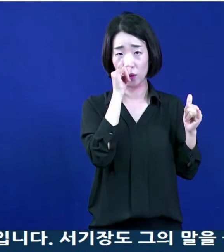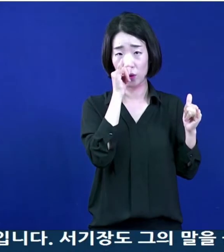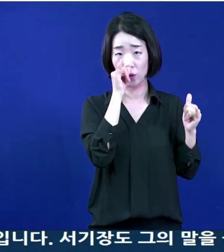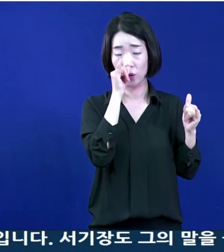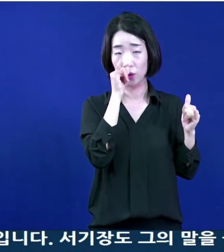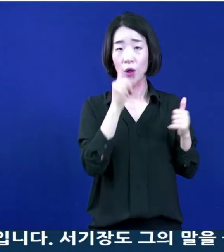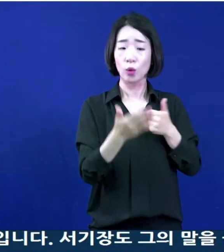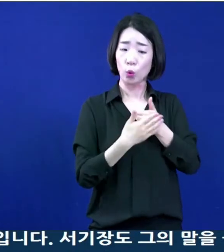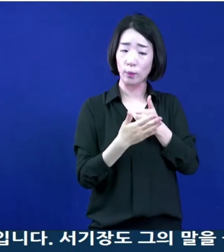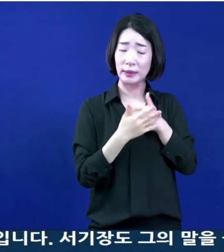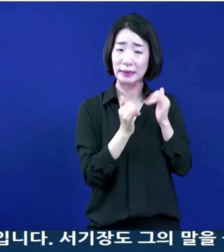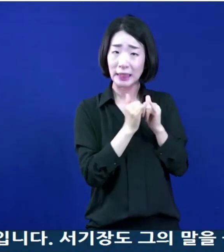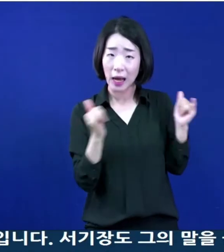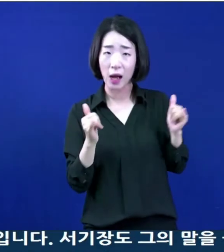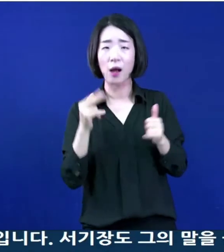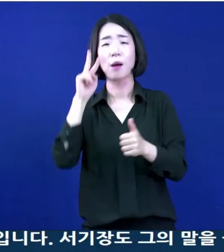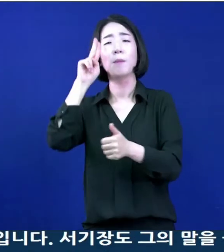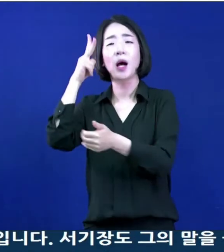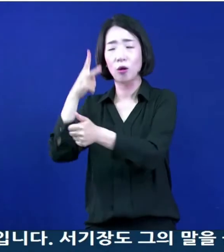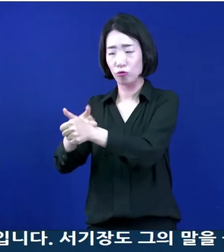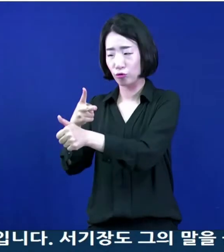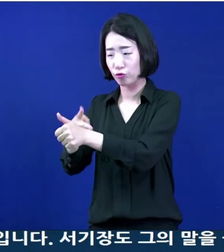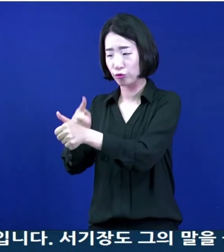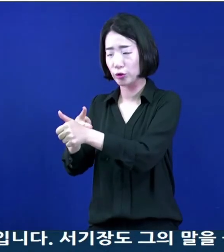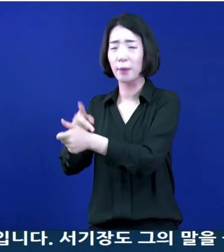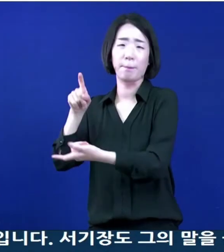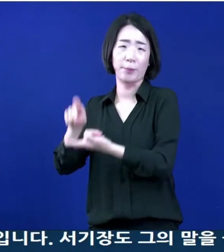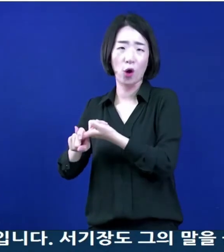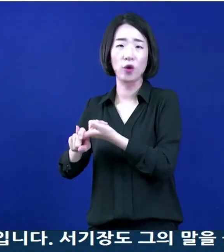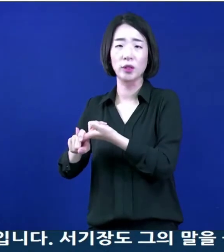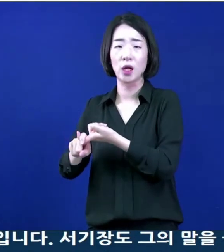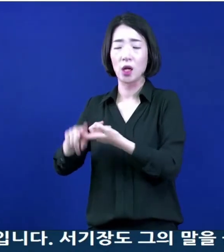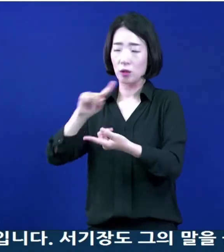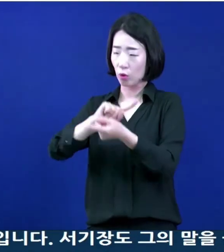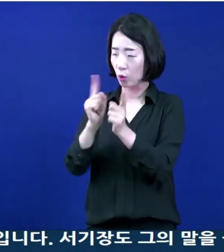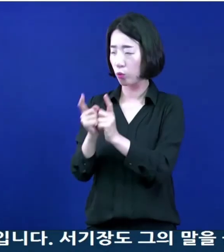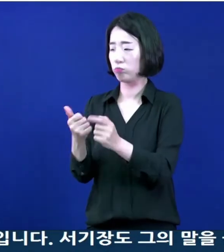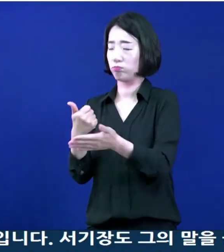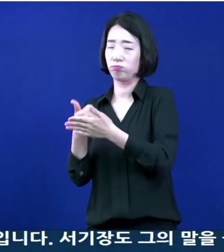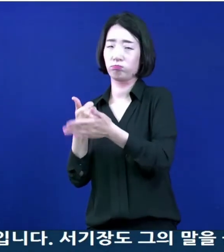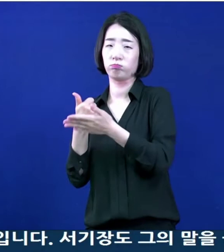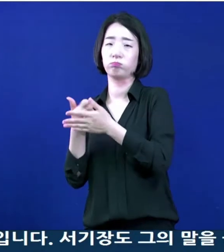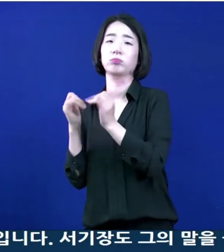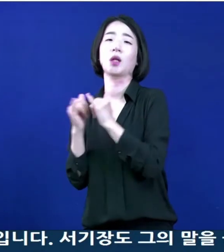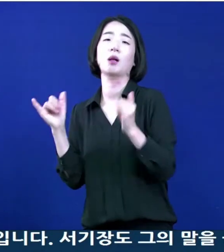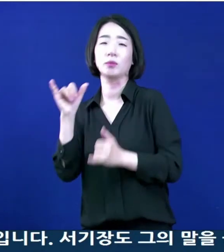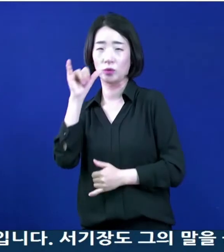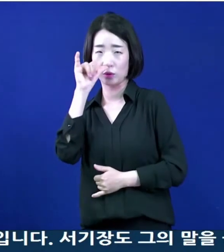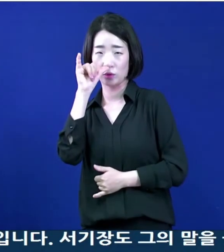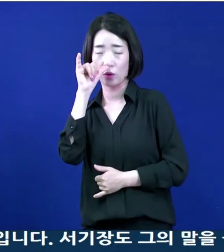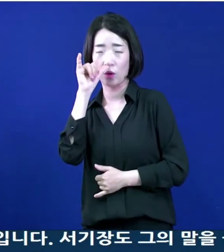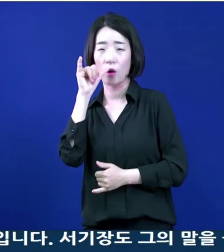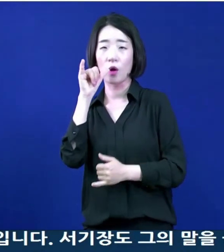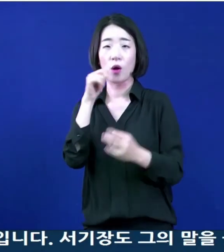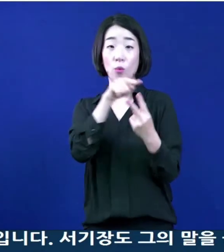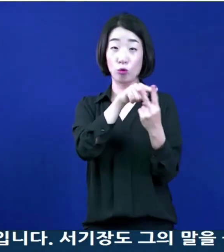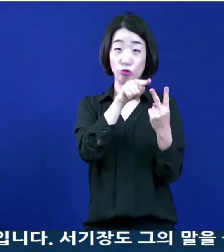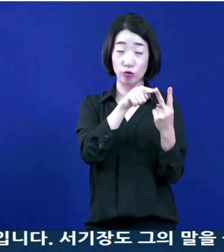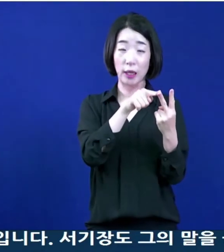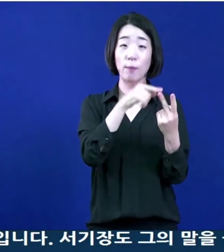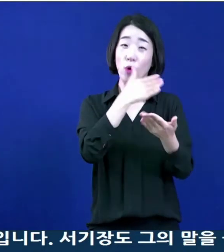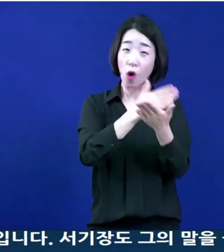동역자들이 바울 편이 팀 사역을 할 정도로 사람이 많아요. 아까 가이오, 아리스다고,